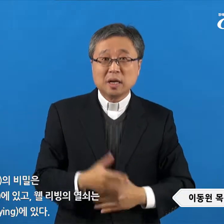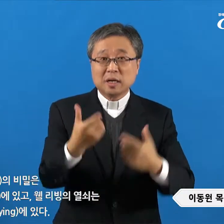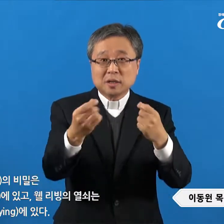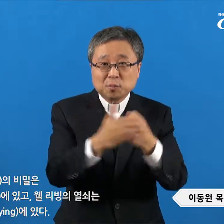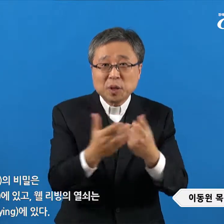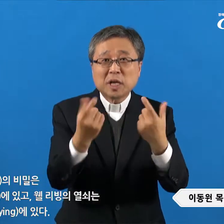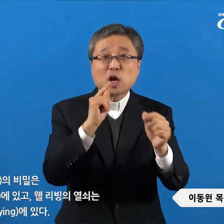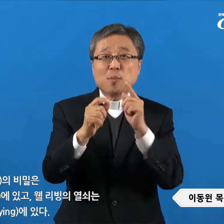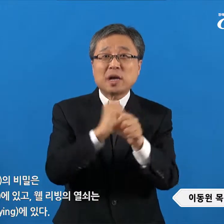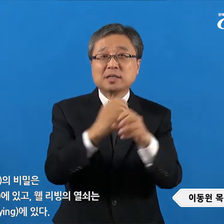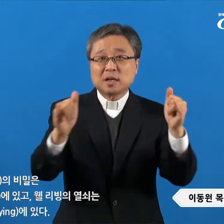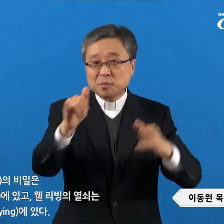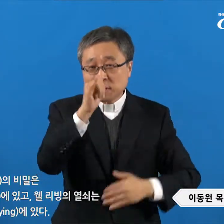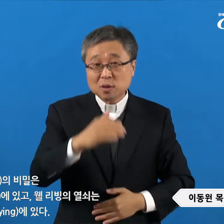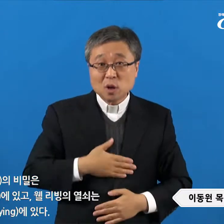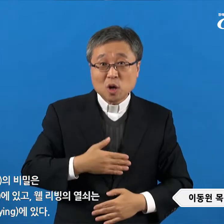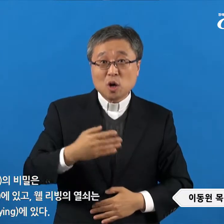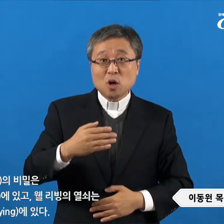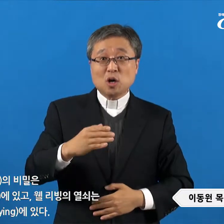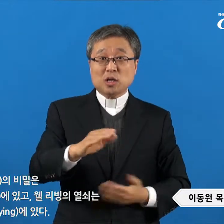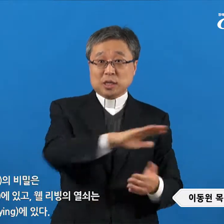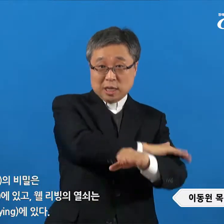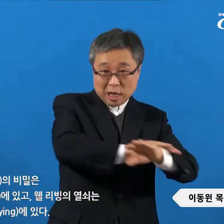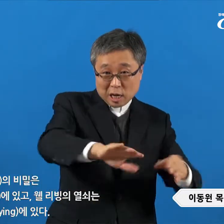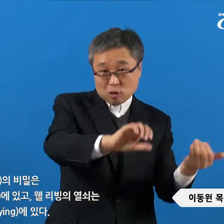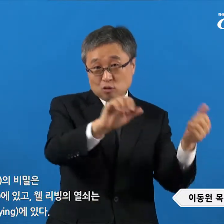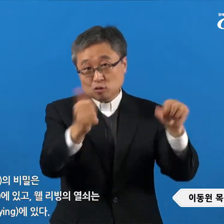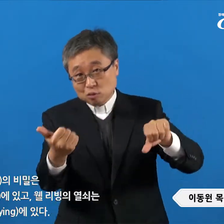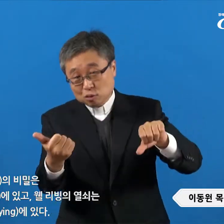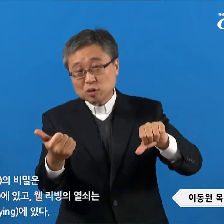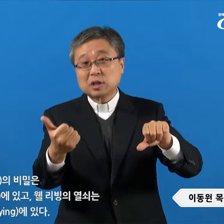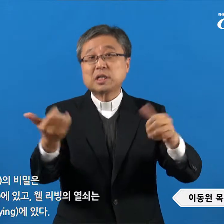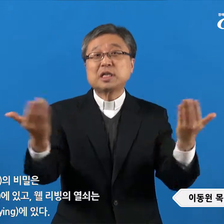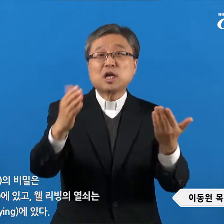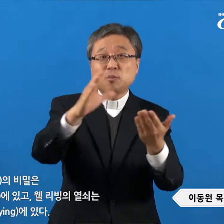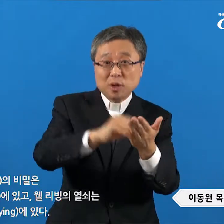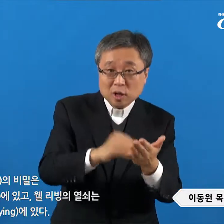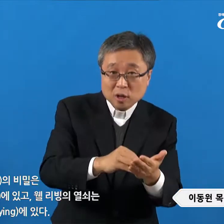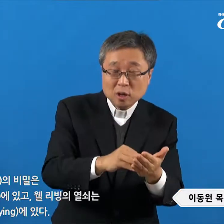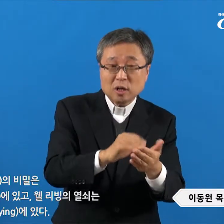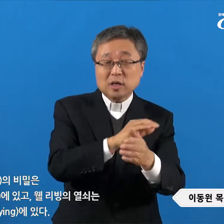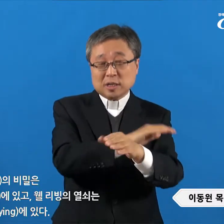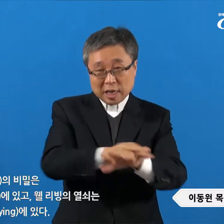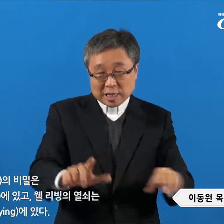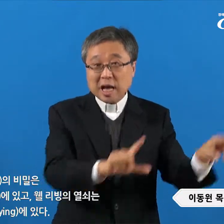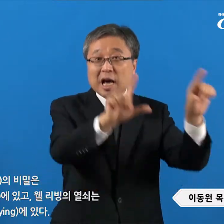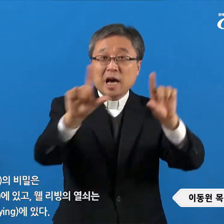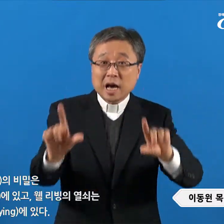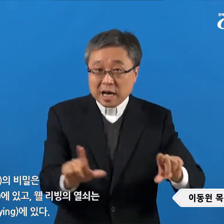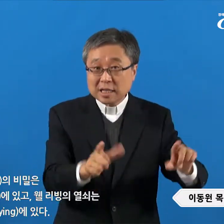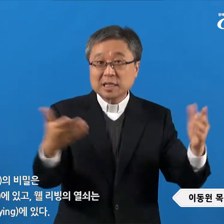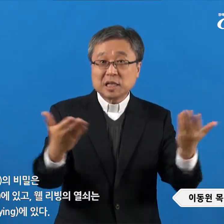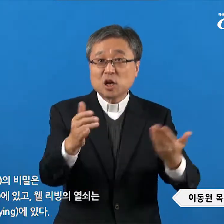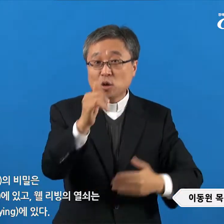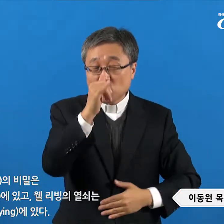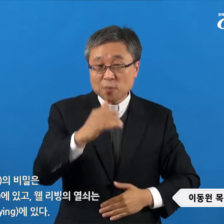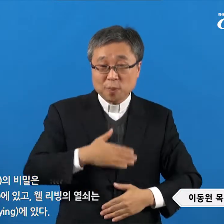그래서 이렇게 말한 사람이 있습니다. well dying의 비밀은 well living에 있고 well living의